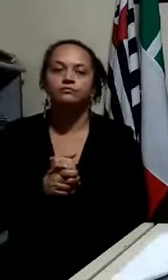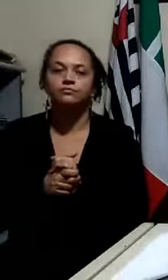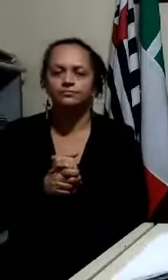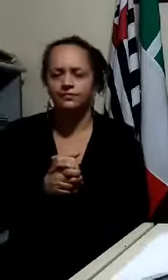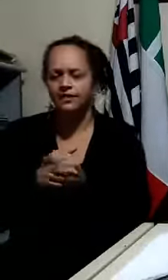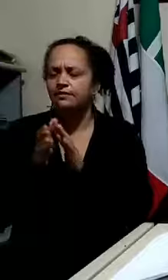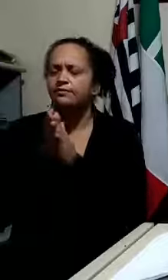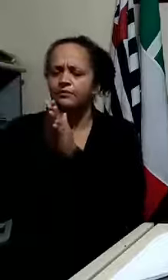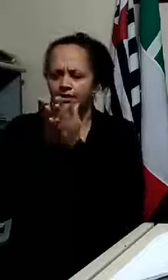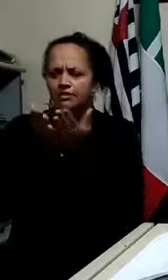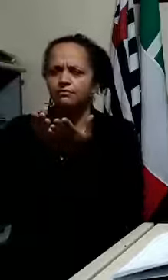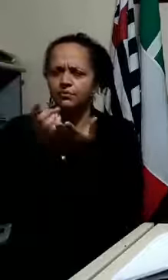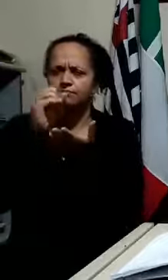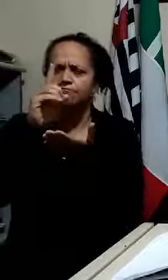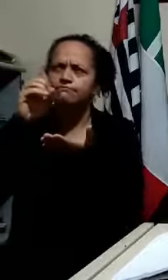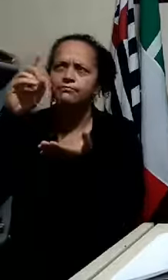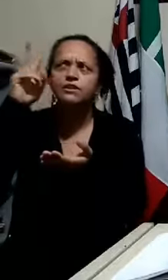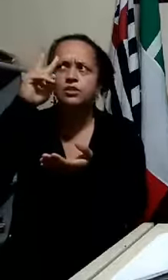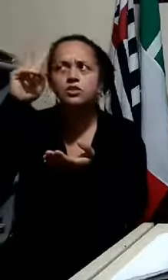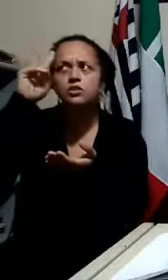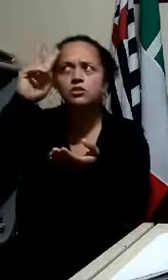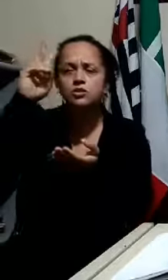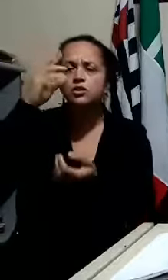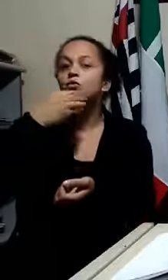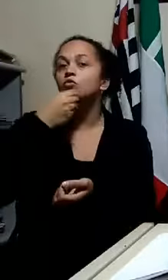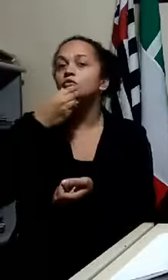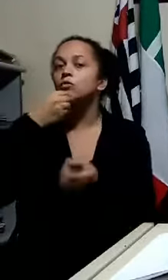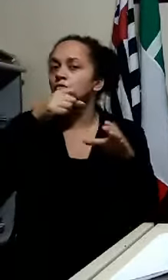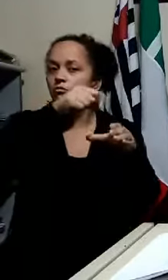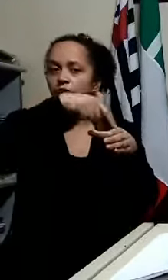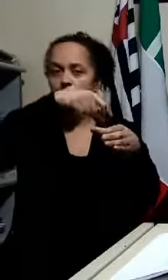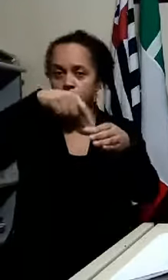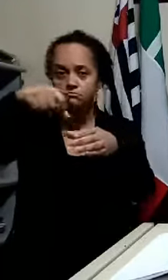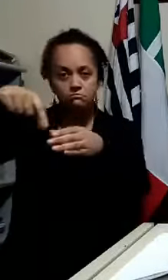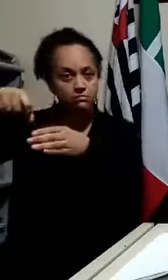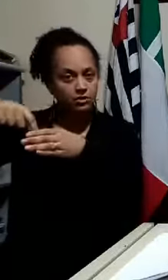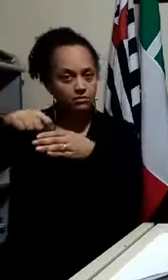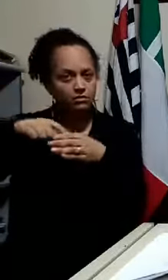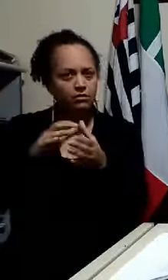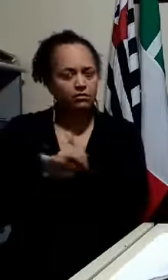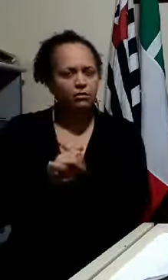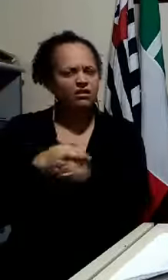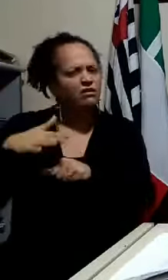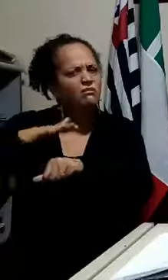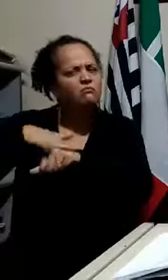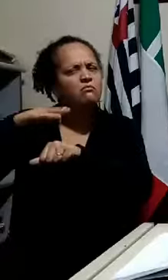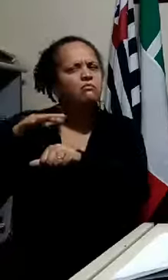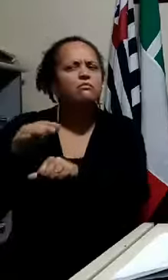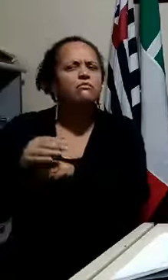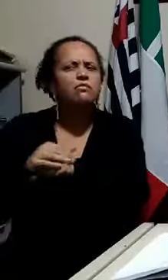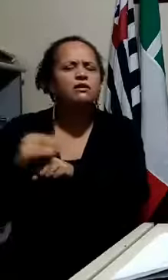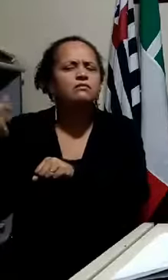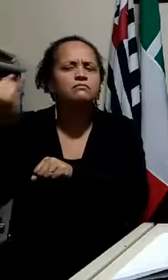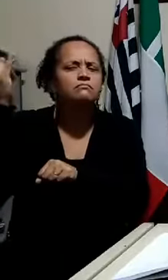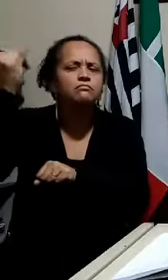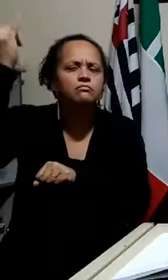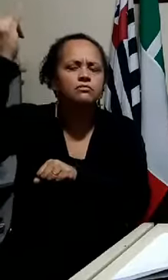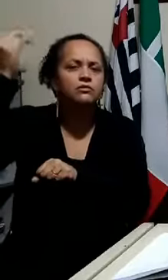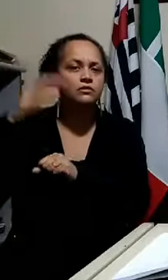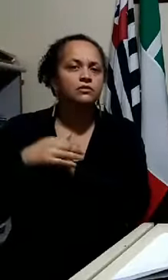Essa parábola do semeador, basicamente, qual é a maior lição que nós aprendemos nela?